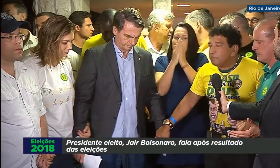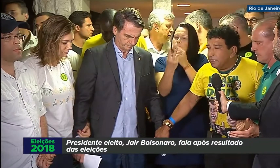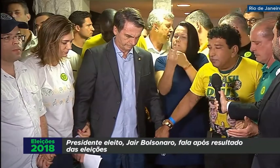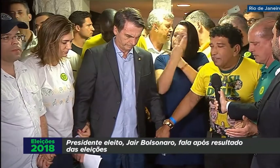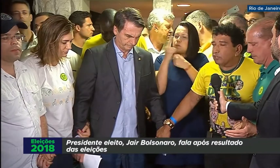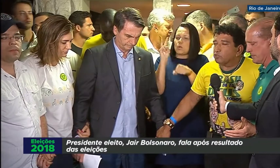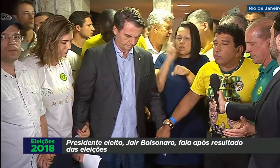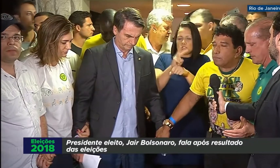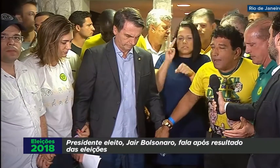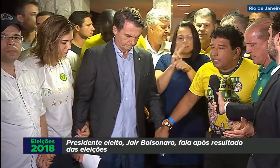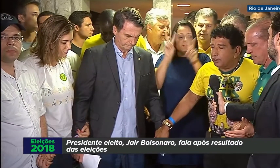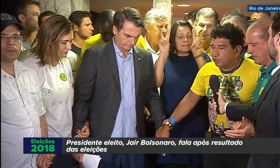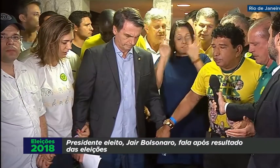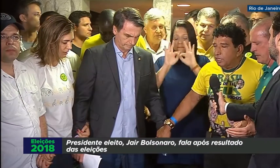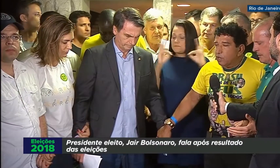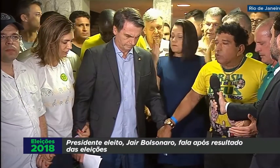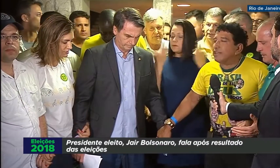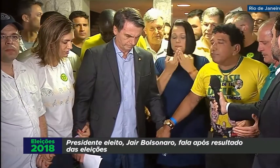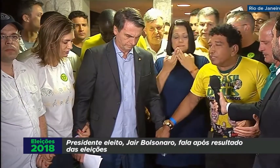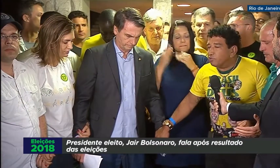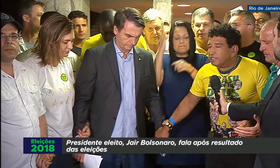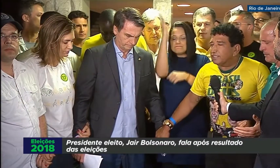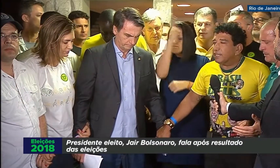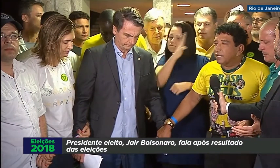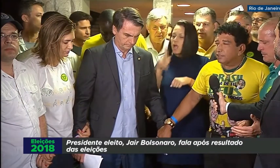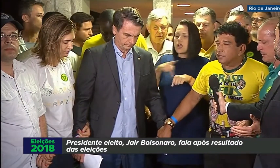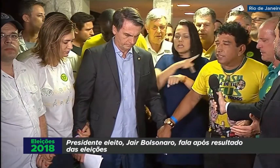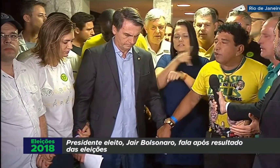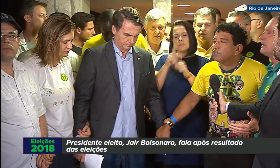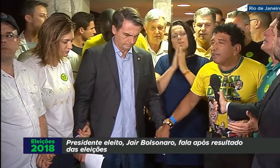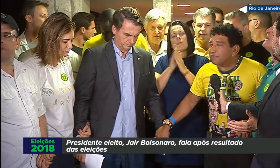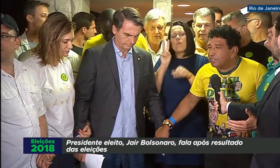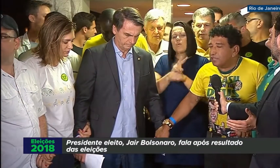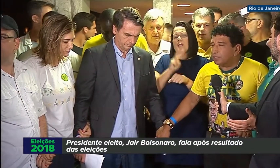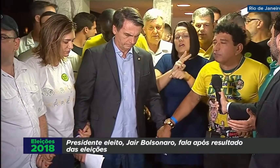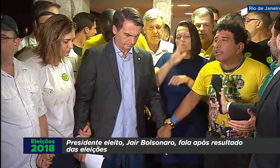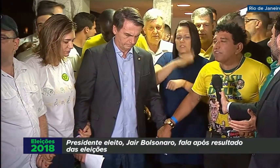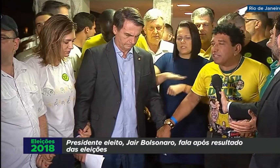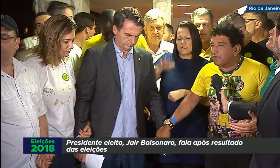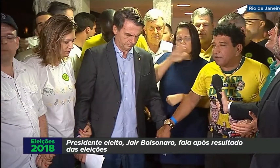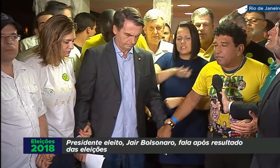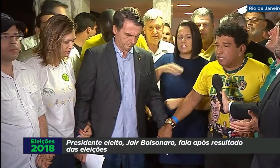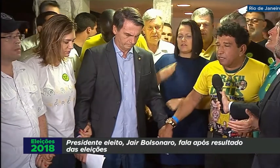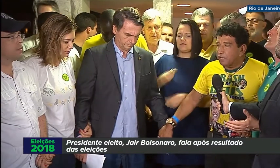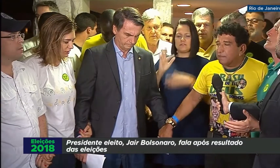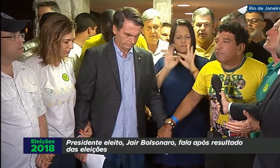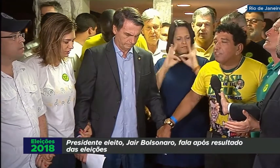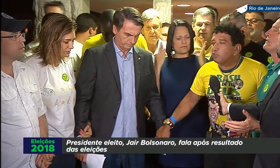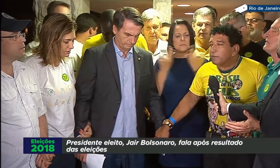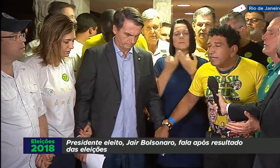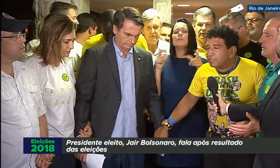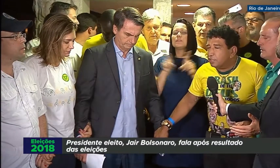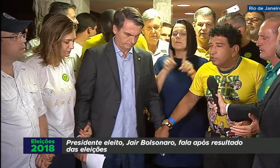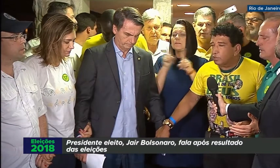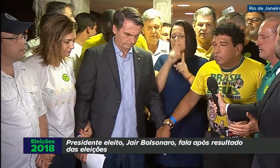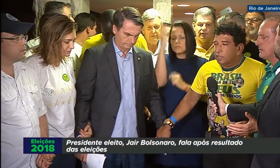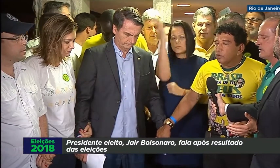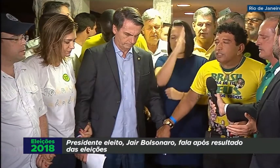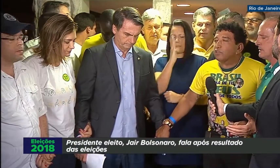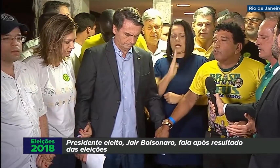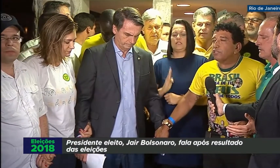sobre família, falando sobre país, cuidado das nossas crianças, Deus na vida da família, na vida do